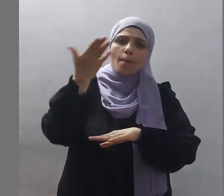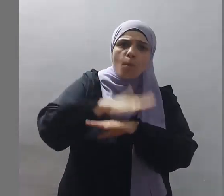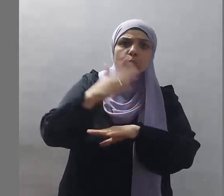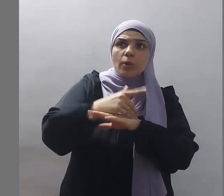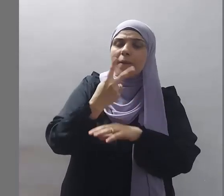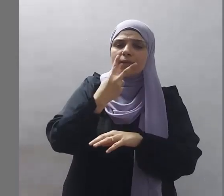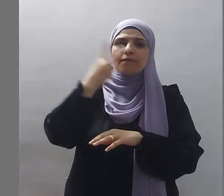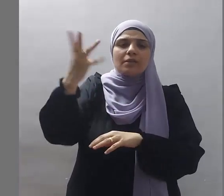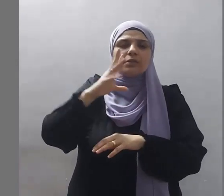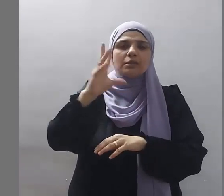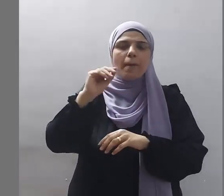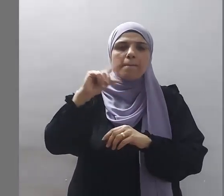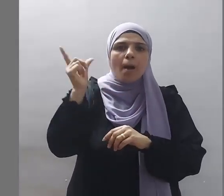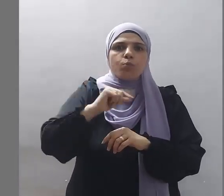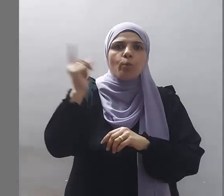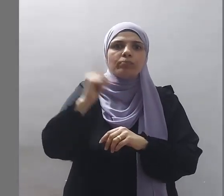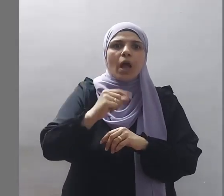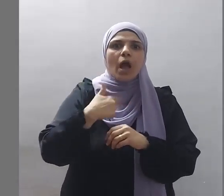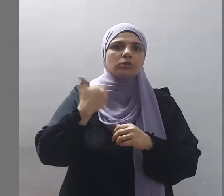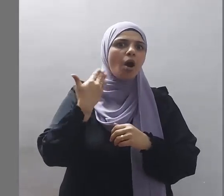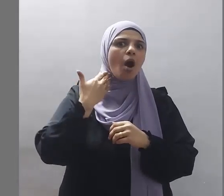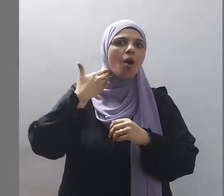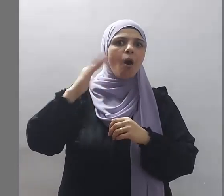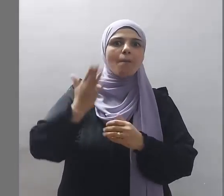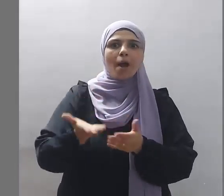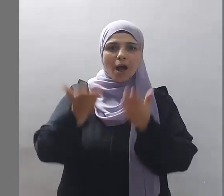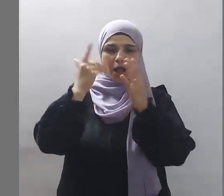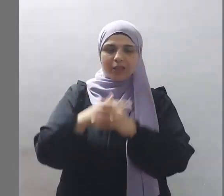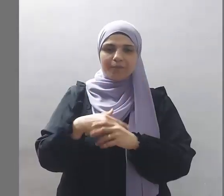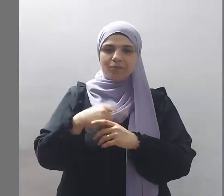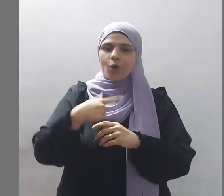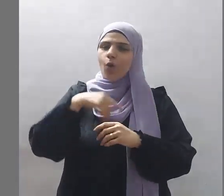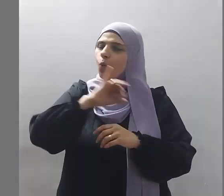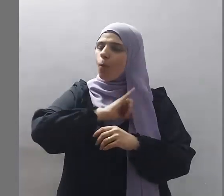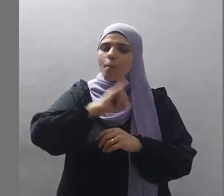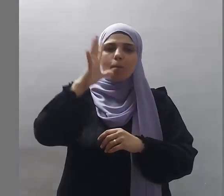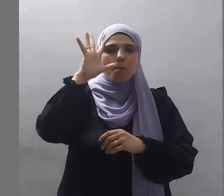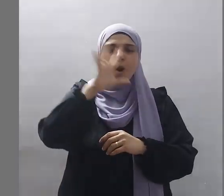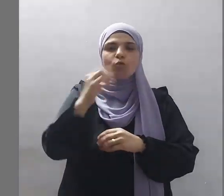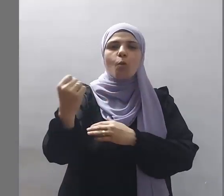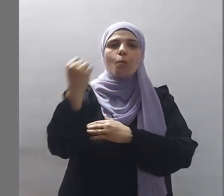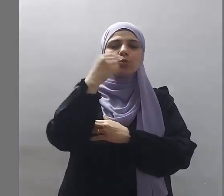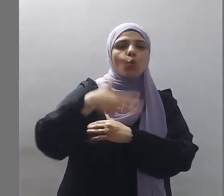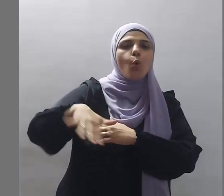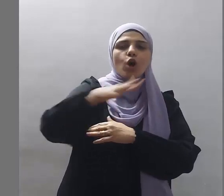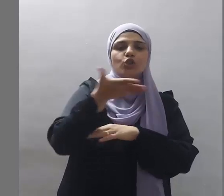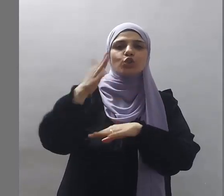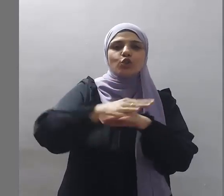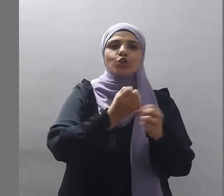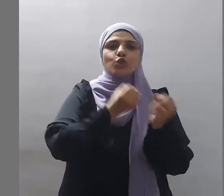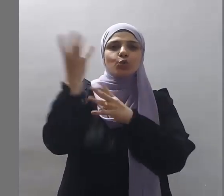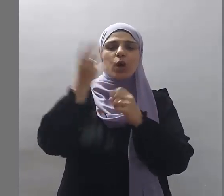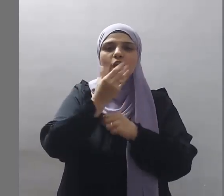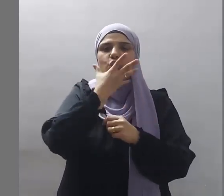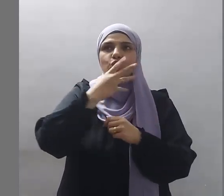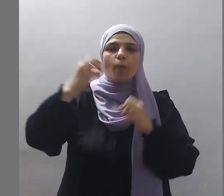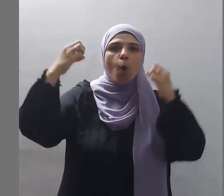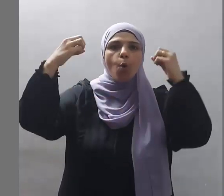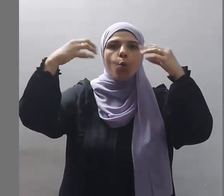من الكرامة. وقد سطرت تاريخ بطولات الشهداء العظام بأحرف من نور، من أمثال